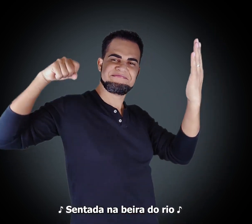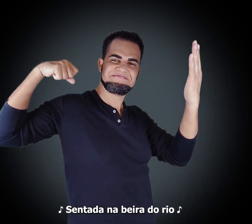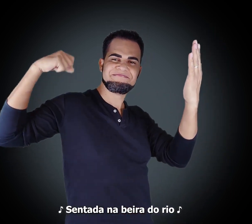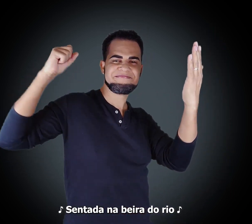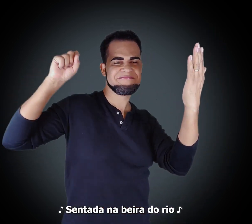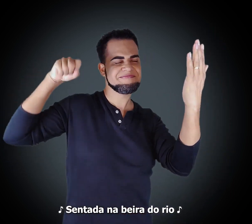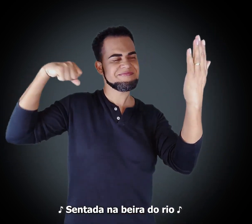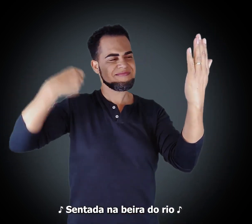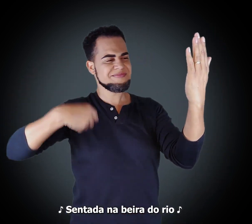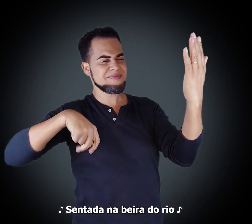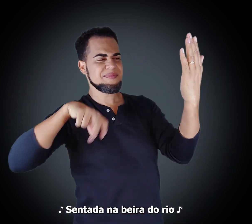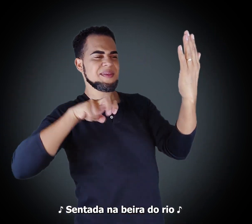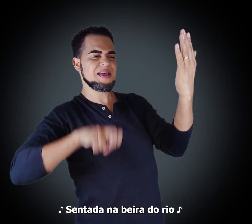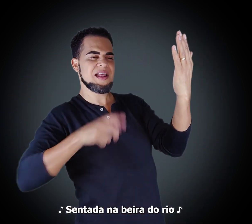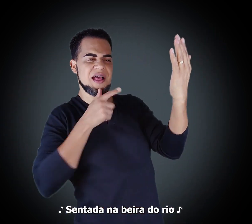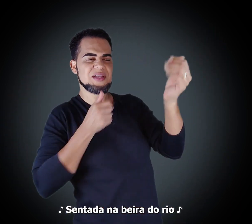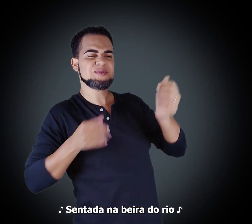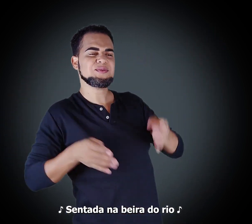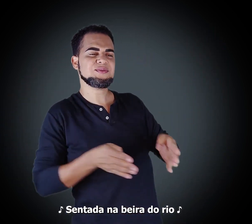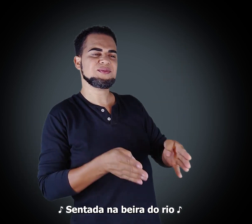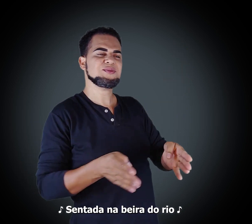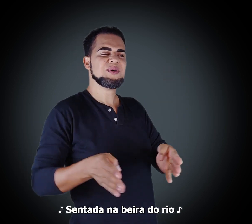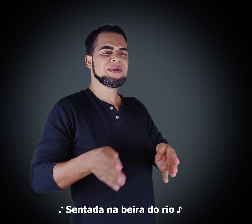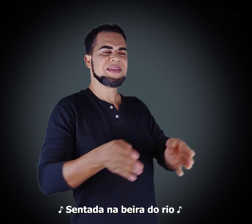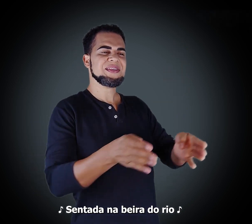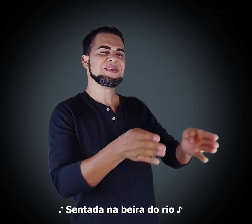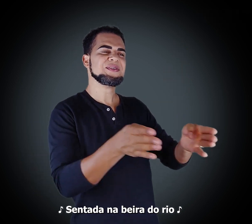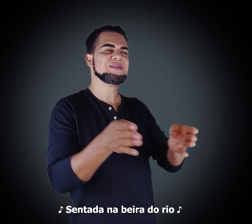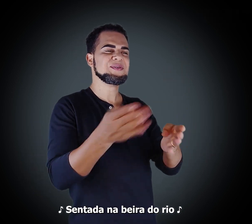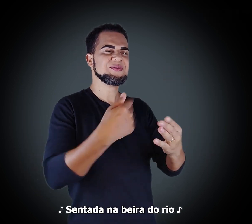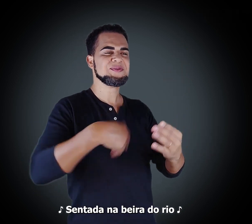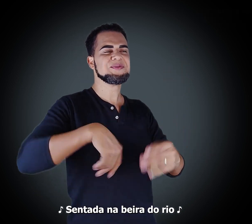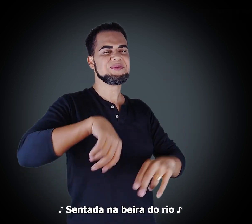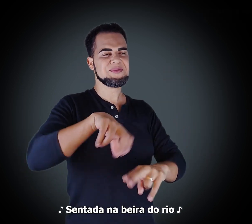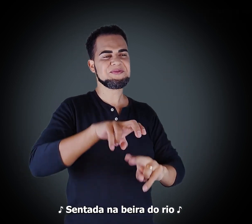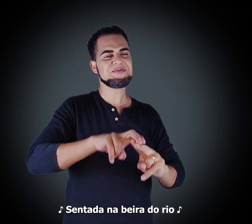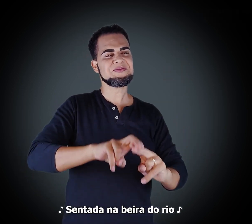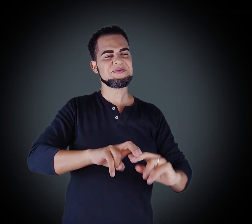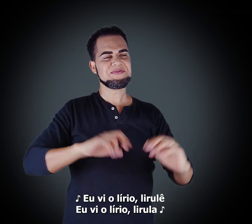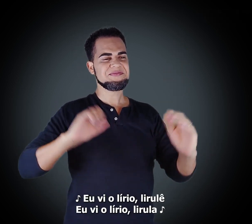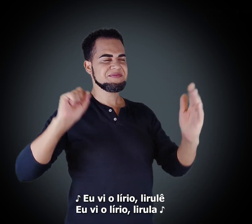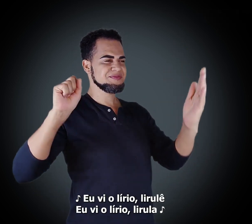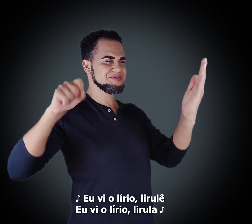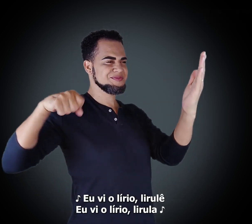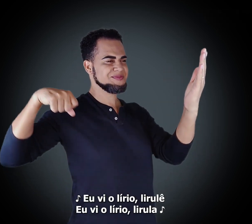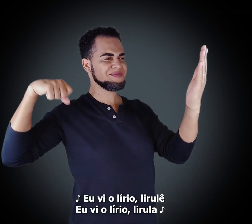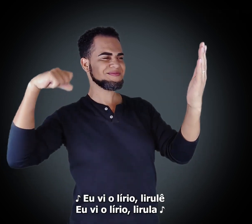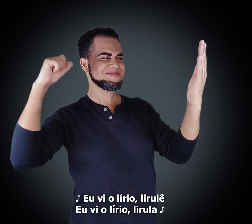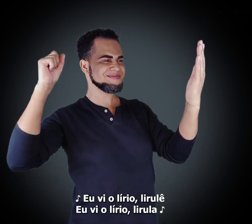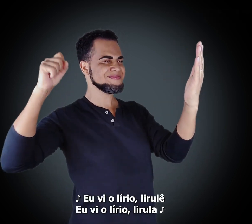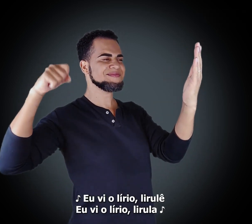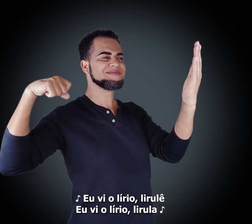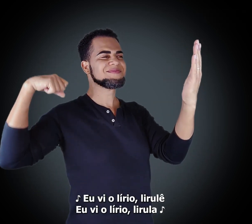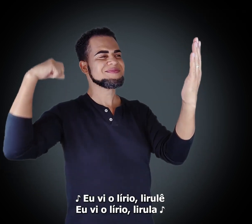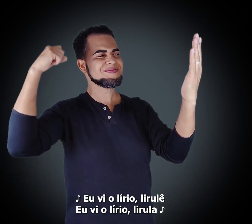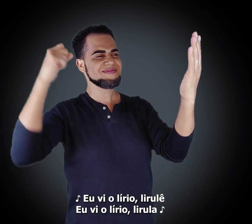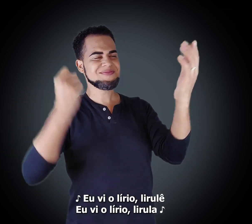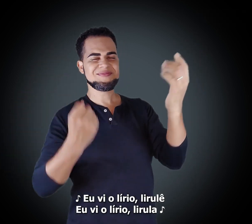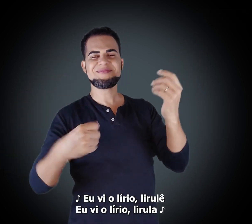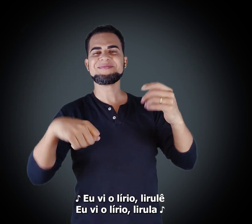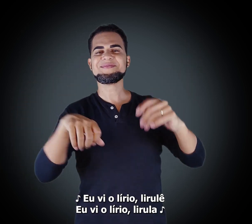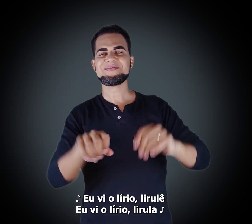cachoeira. Sentada na beira do rio, o liru, liru,